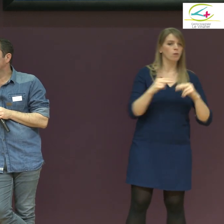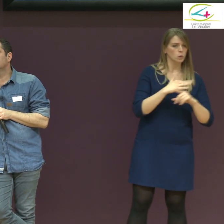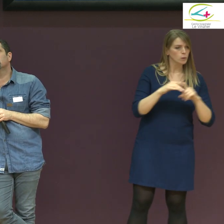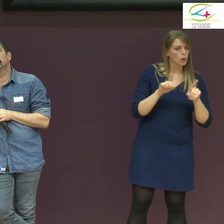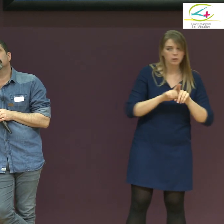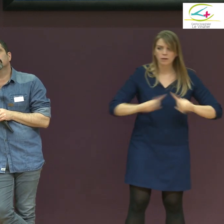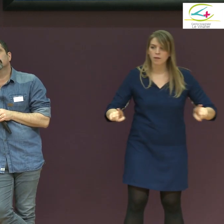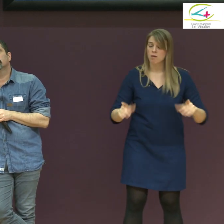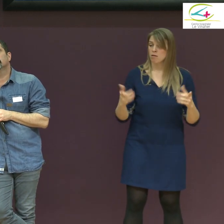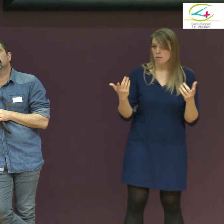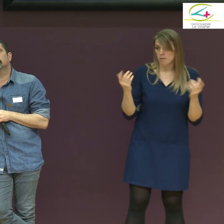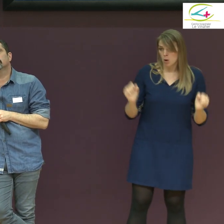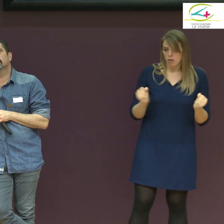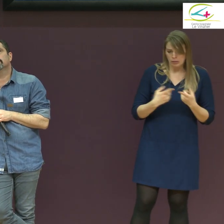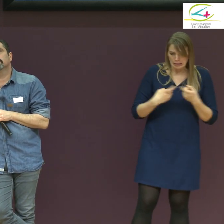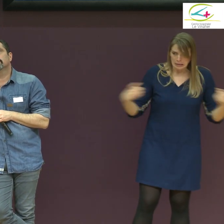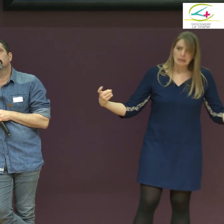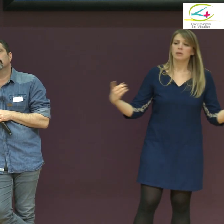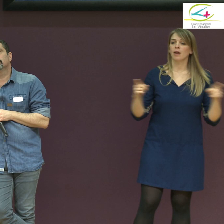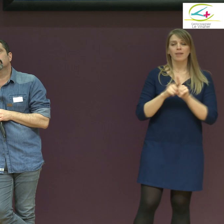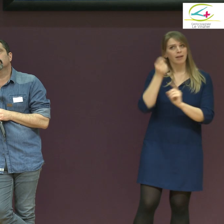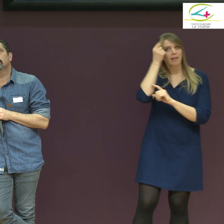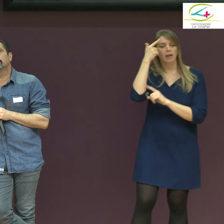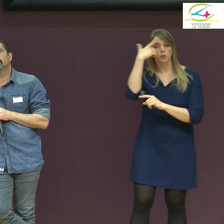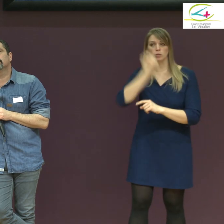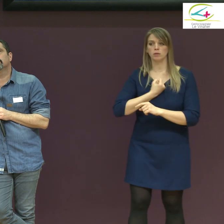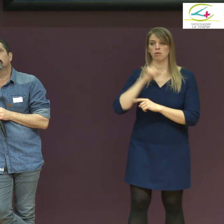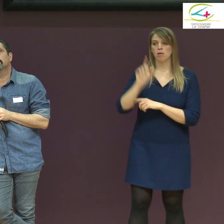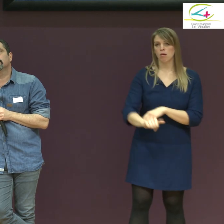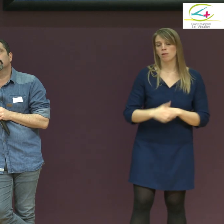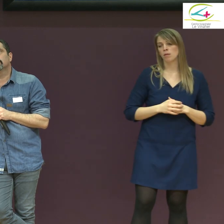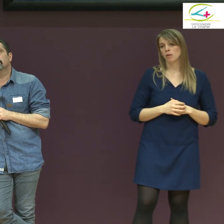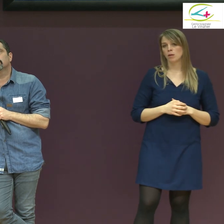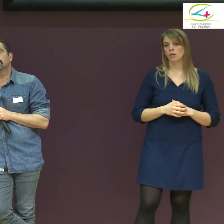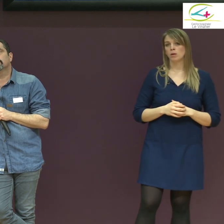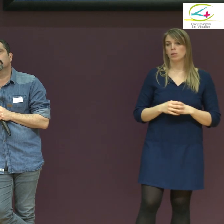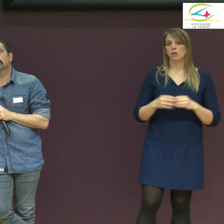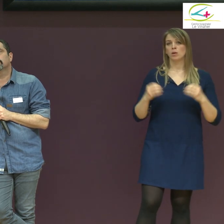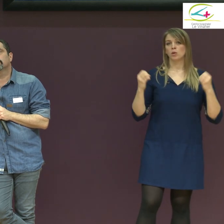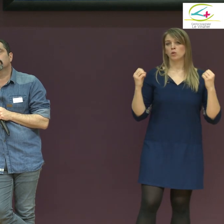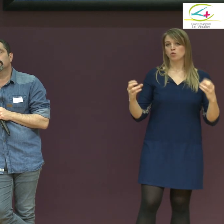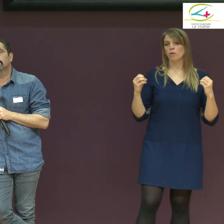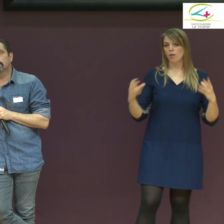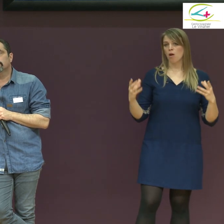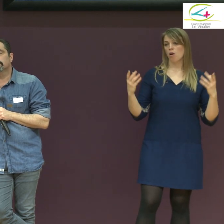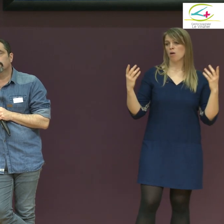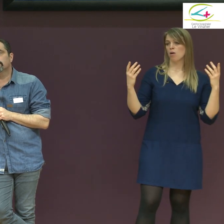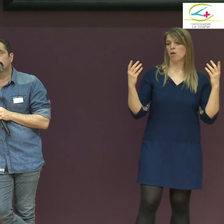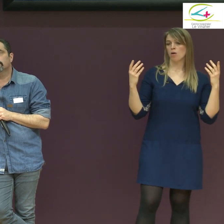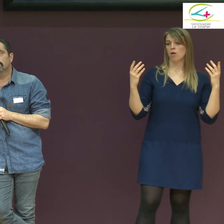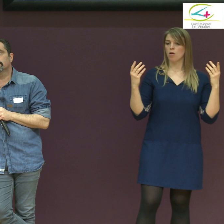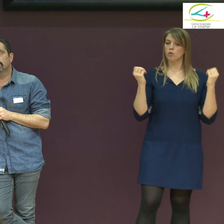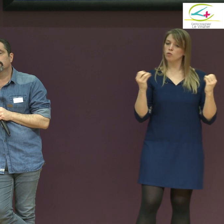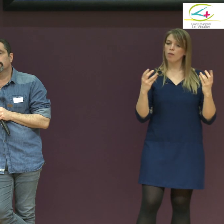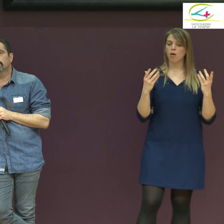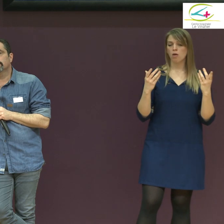avoir plein de manières effectivement d'en arriver à des idées suicidaires. C'est souvent la crise suicidaire va être la porte d'entrée vers les souffrances qu'il